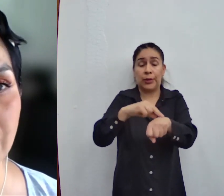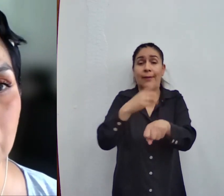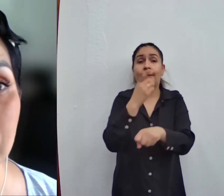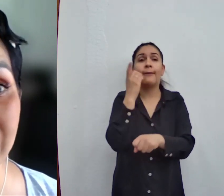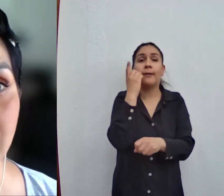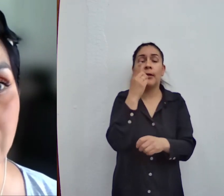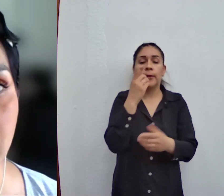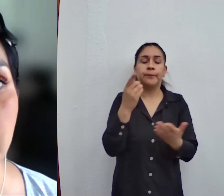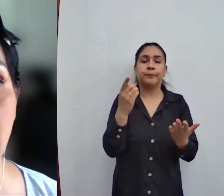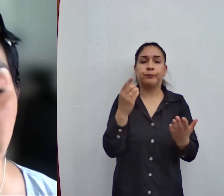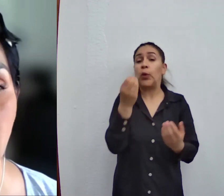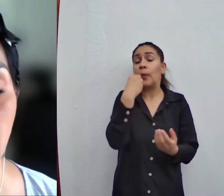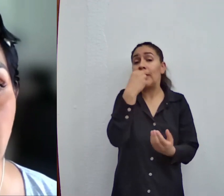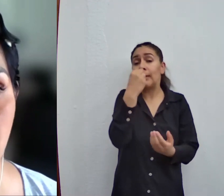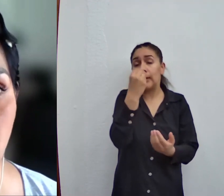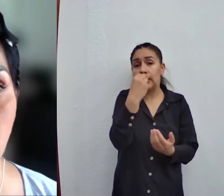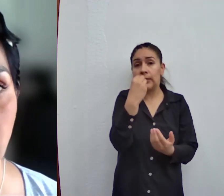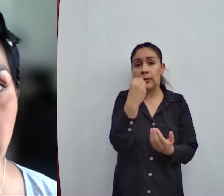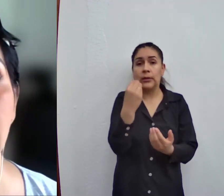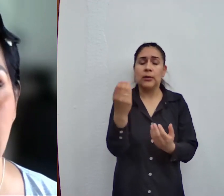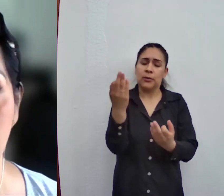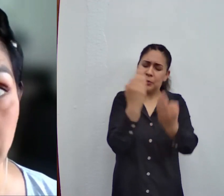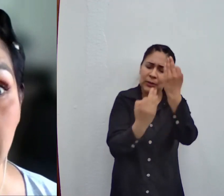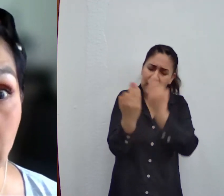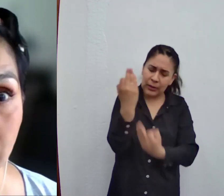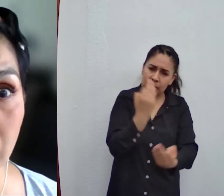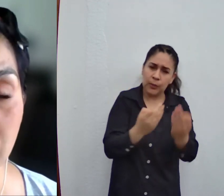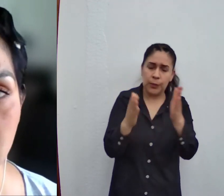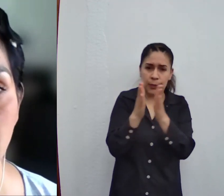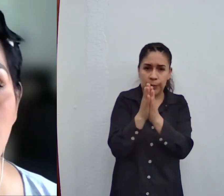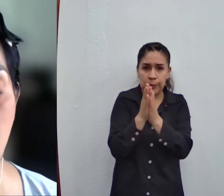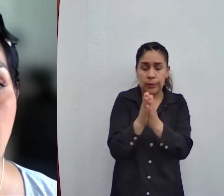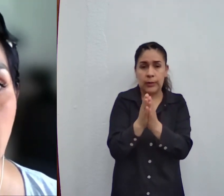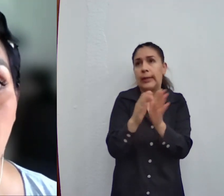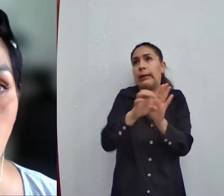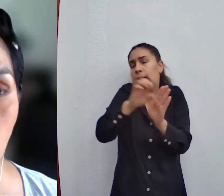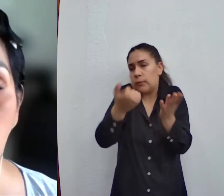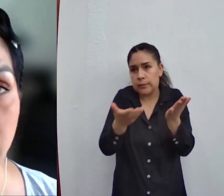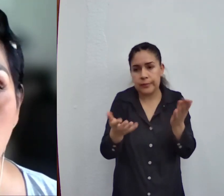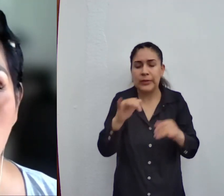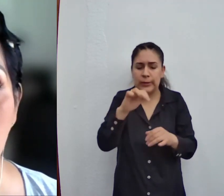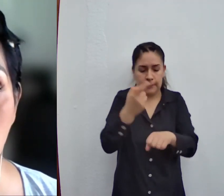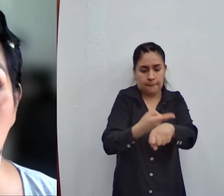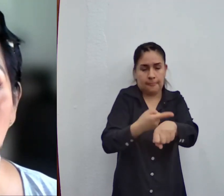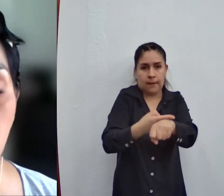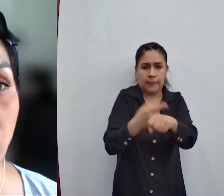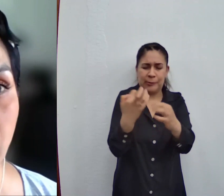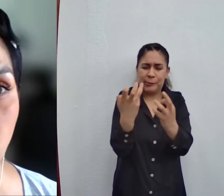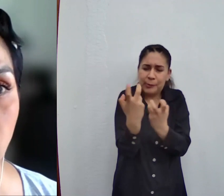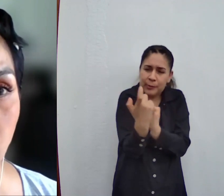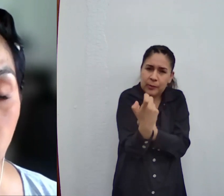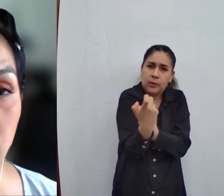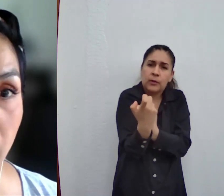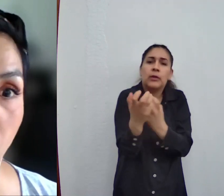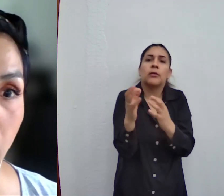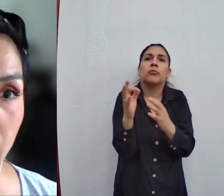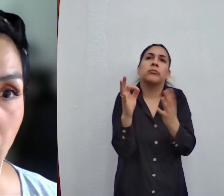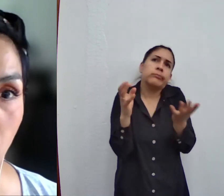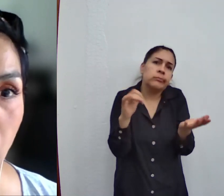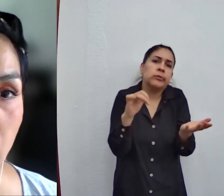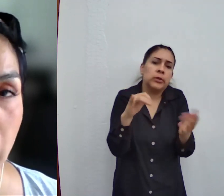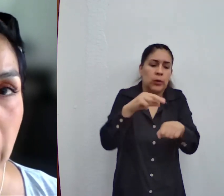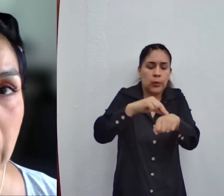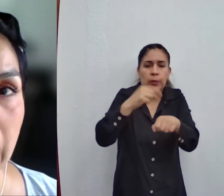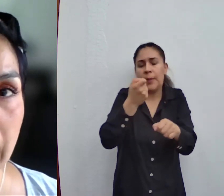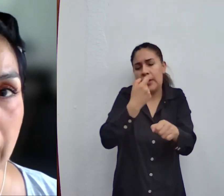es básica para la recuperación de la artritis, sí, pero puede ayudar en muchos casos de los que están